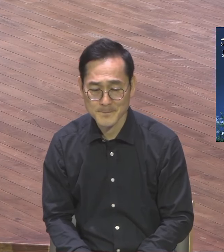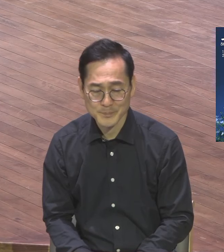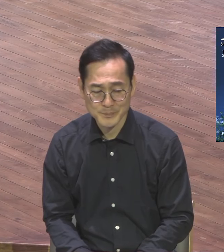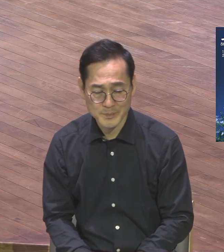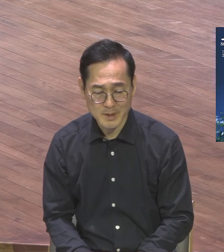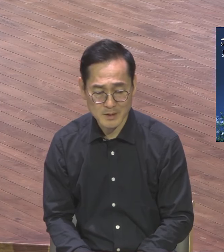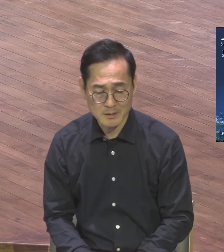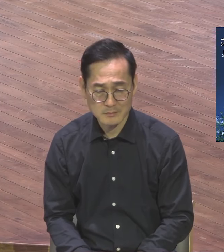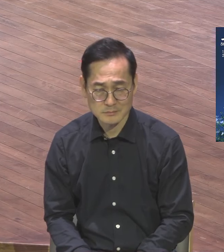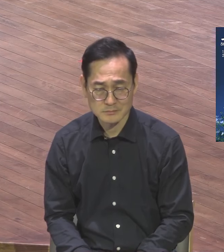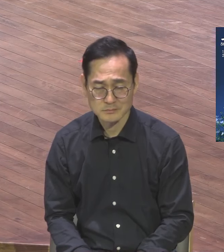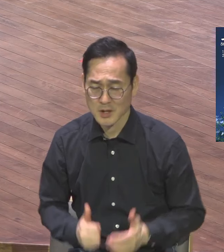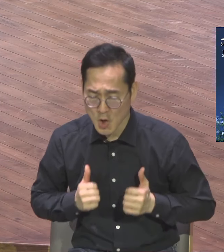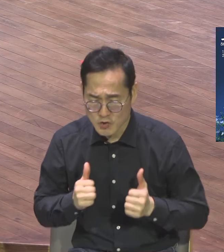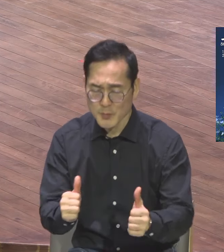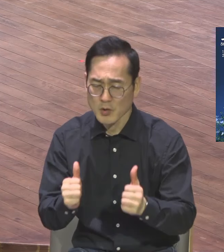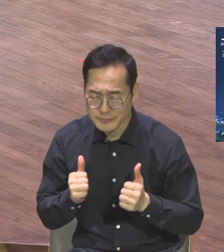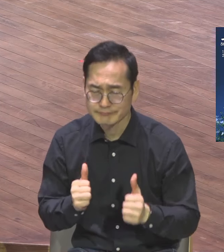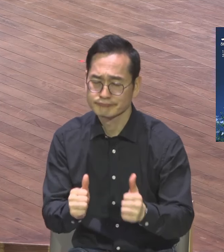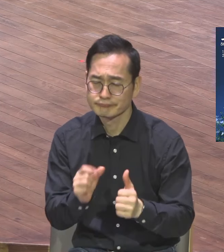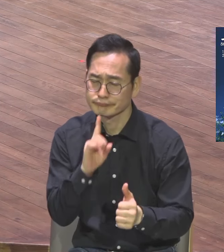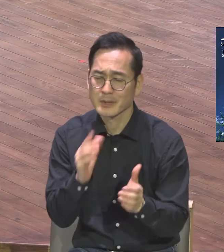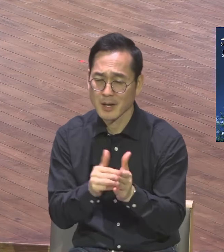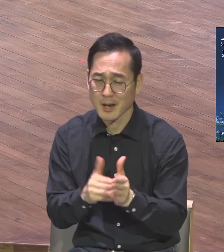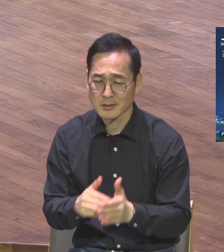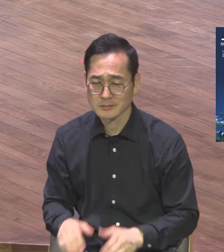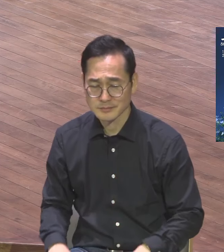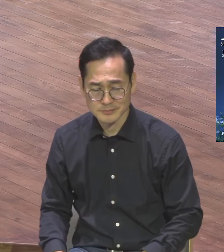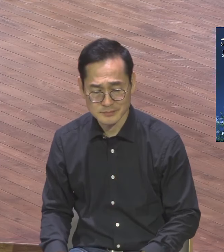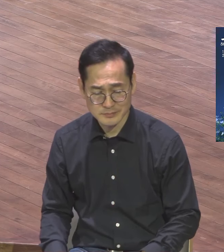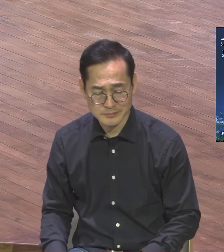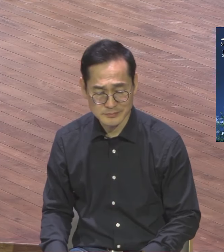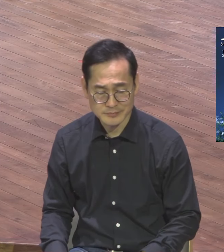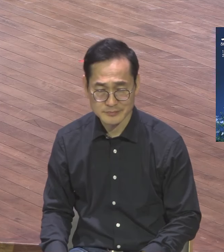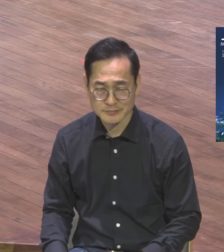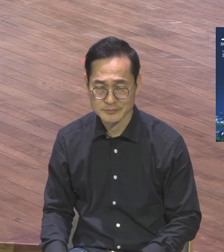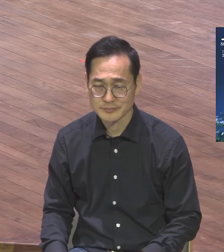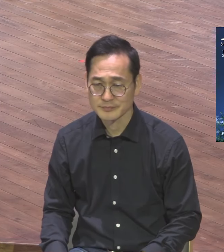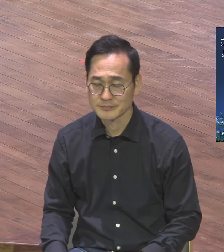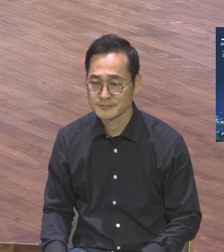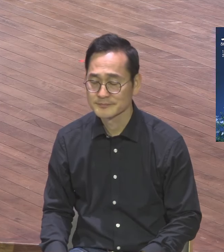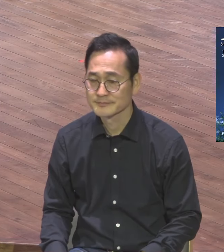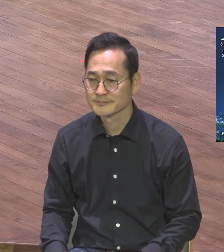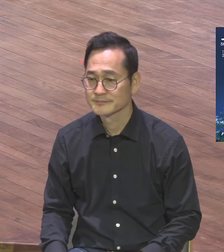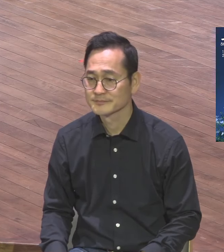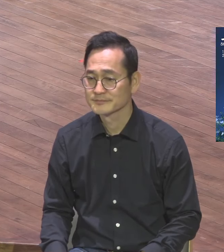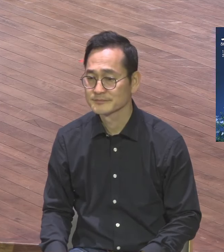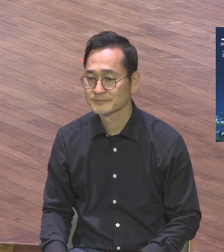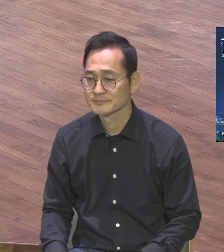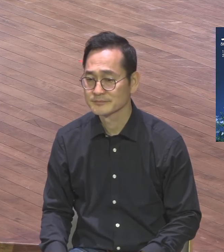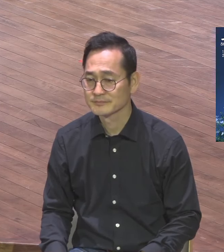들은 것뿐인데 헌신한 것뿐인데 내가 좋아서 한 것뿐인데